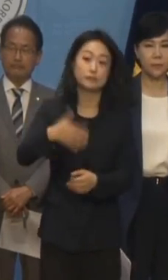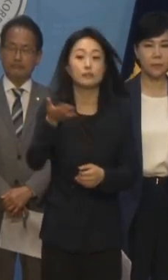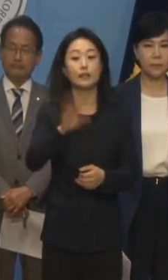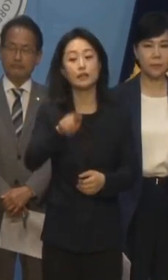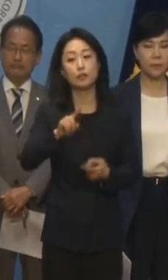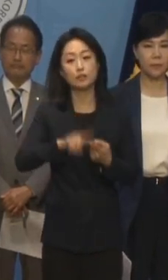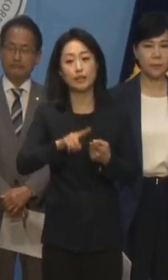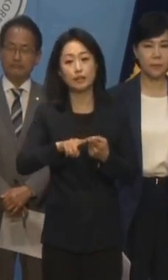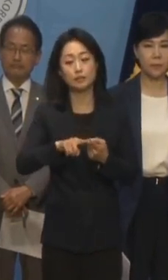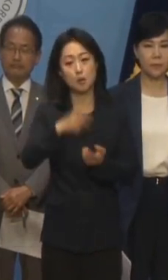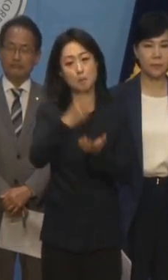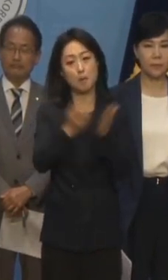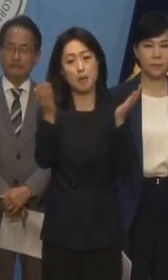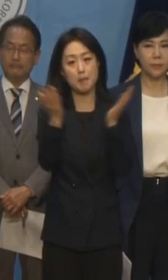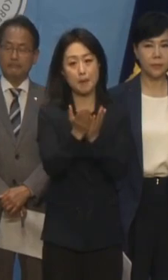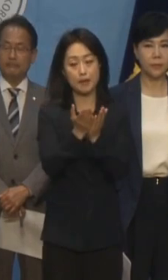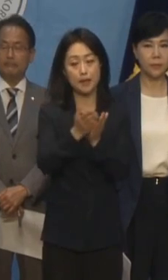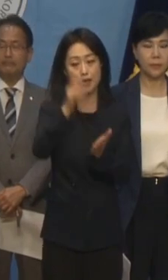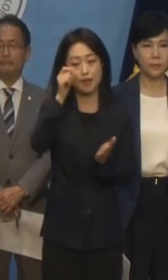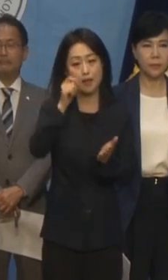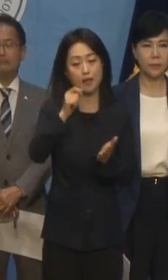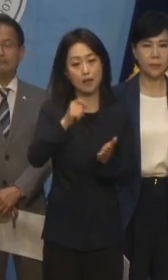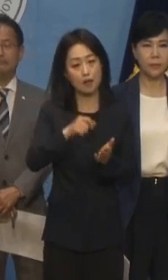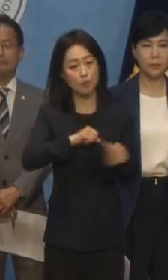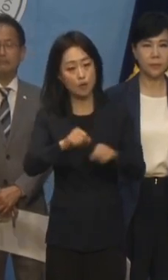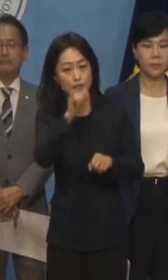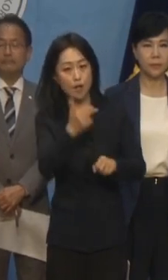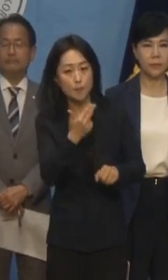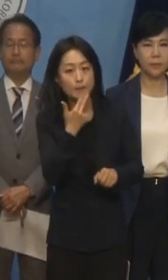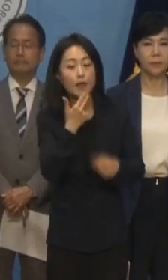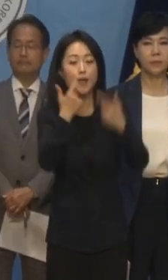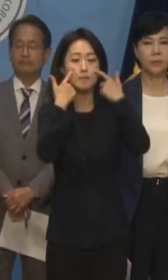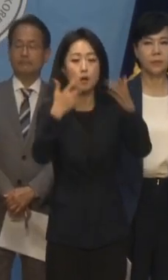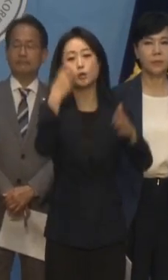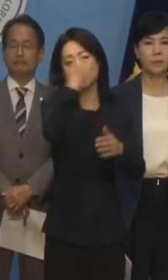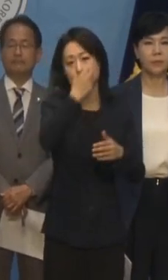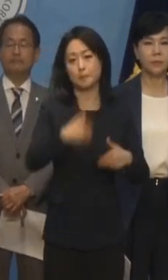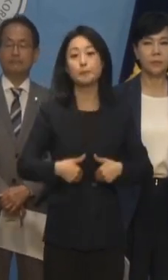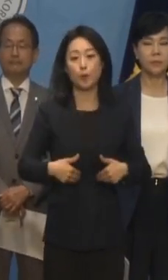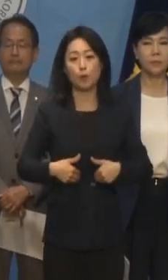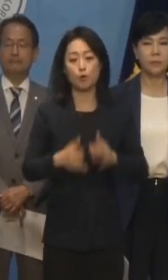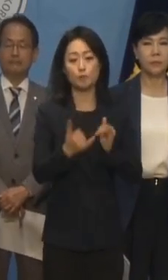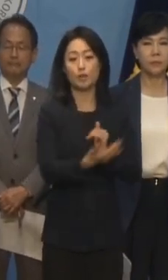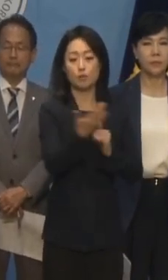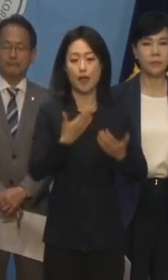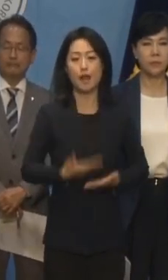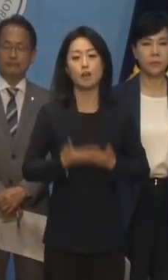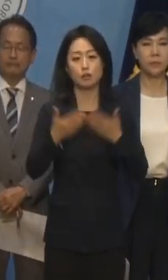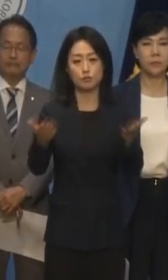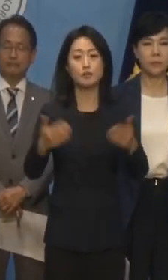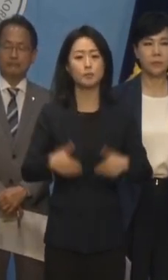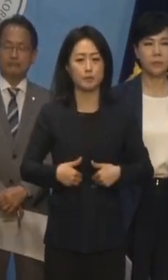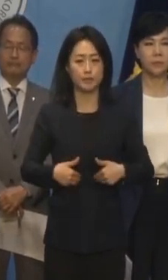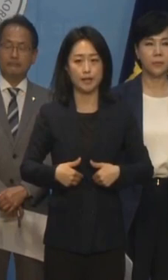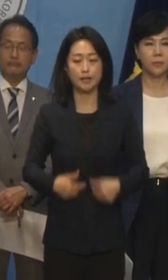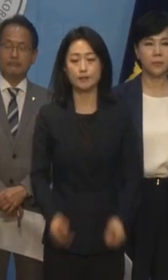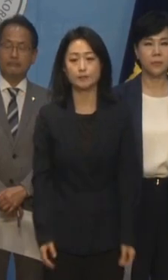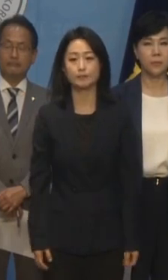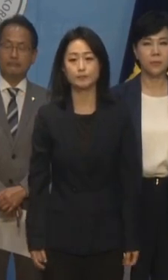이를 적법하게 처리했는지 사실관계는 명백하게 조사해 국민께 설명했어야